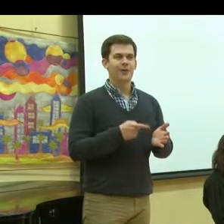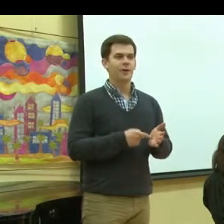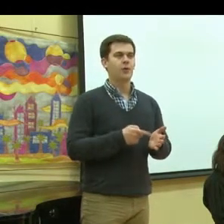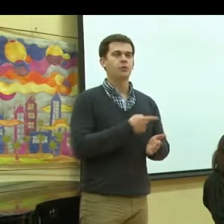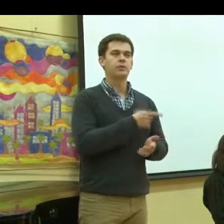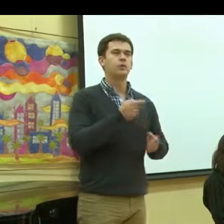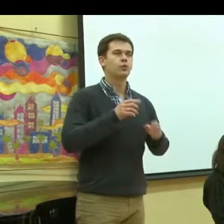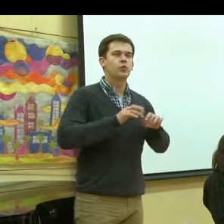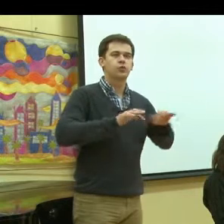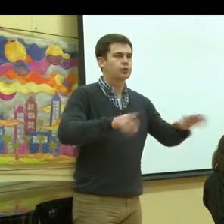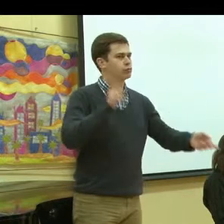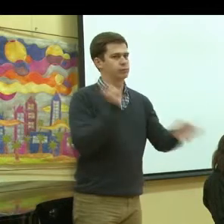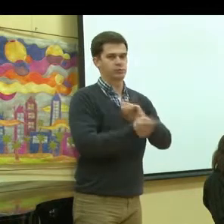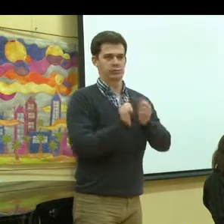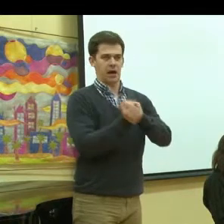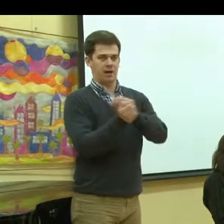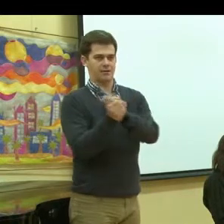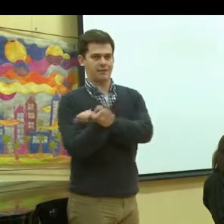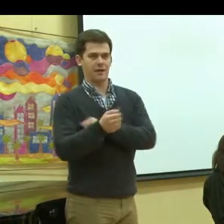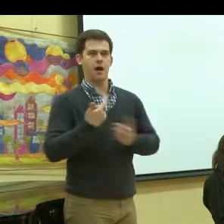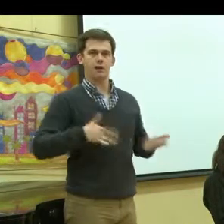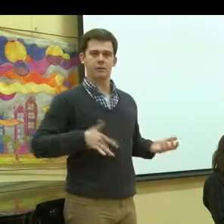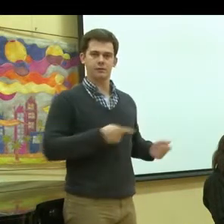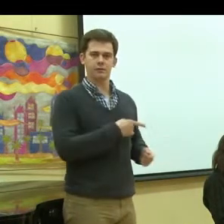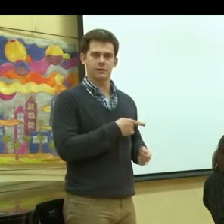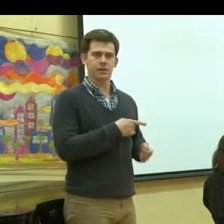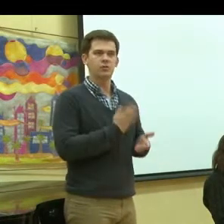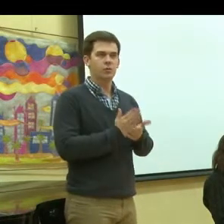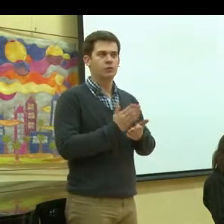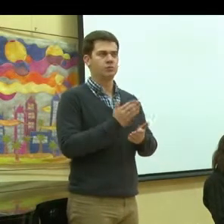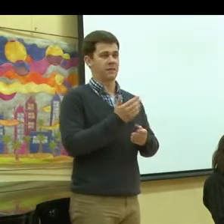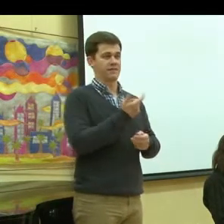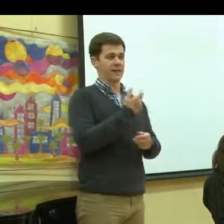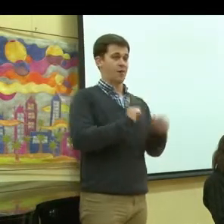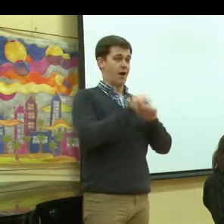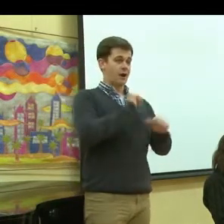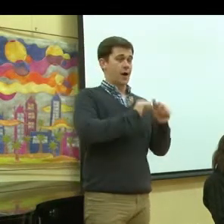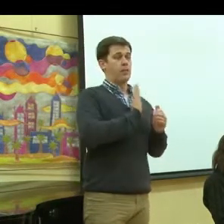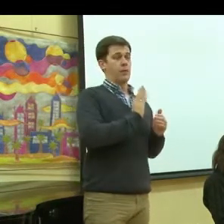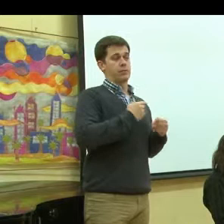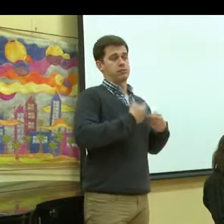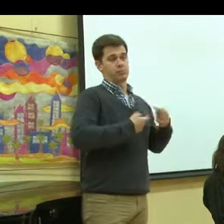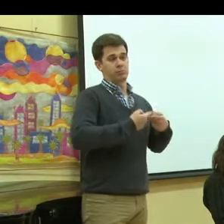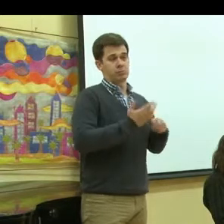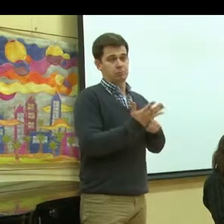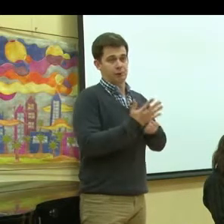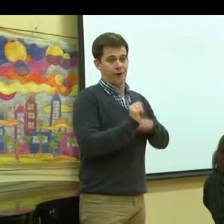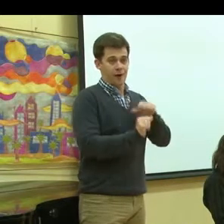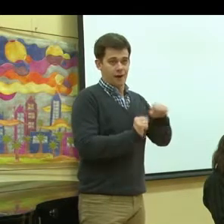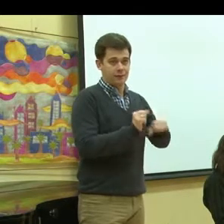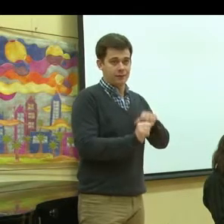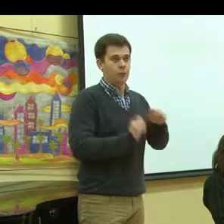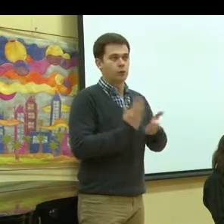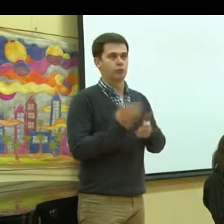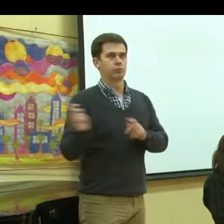właśnie w tym młodym, rozwijającym się kraju. I po mniej więcej upływie 50 lat, czyli pół wieku, do Argentyny jakby